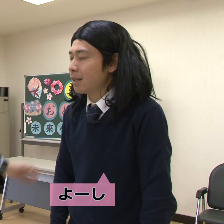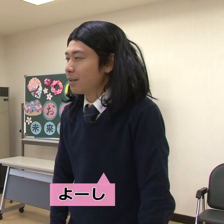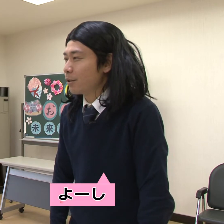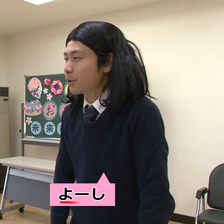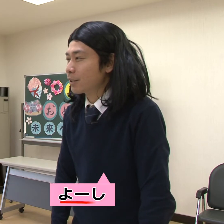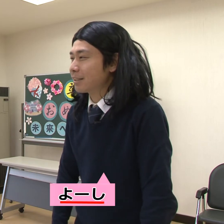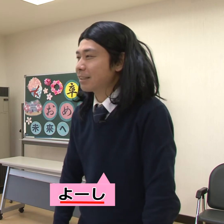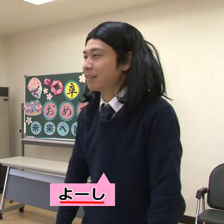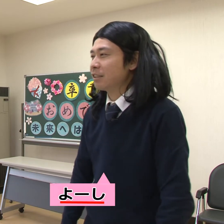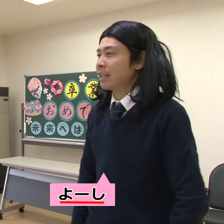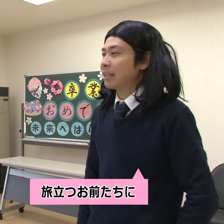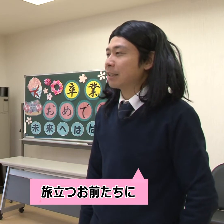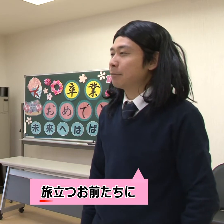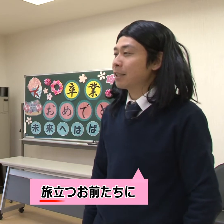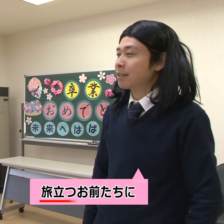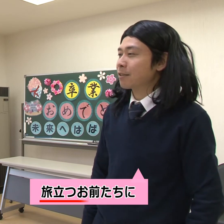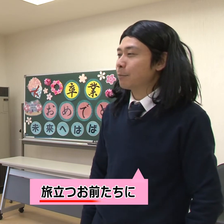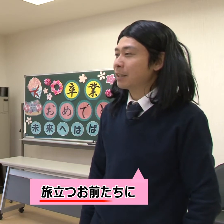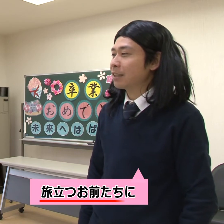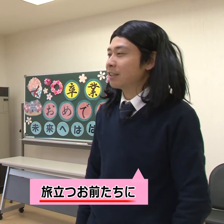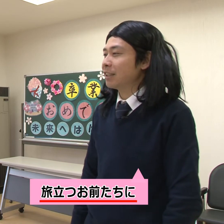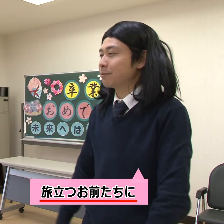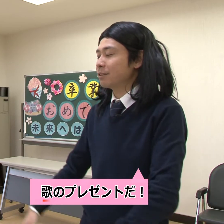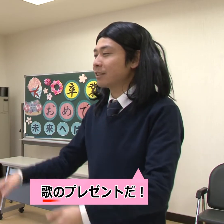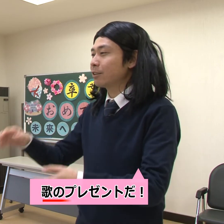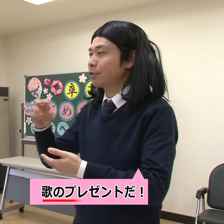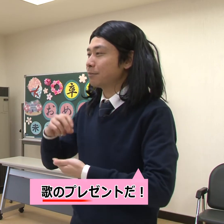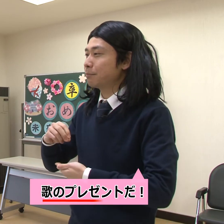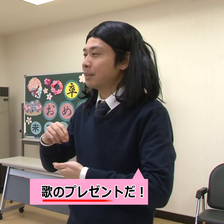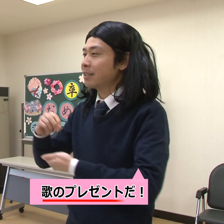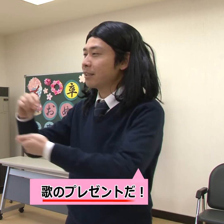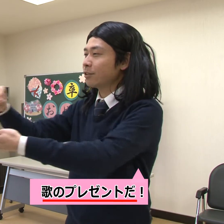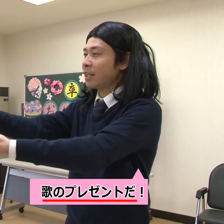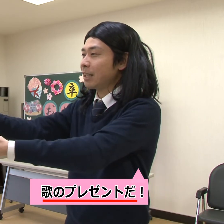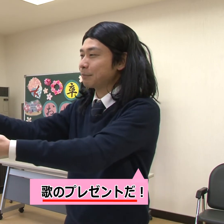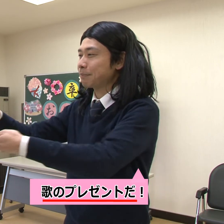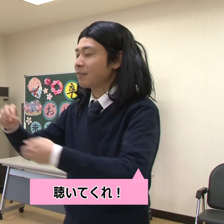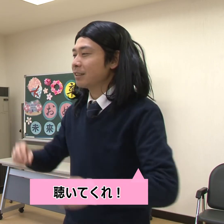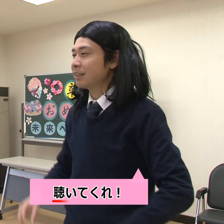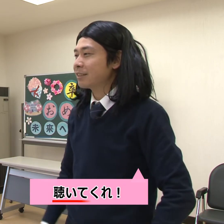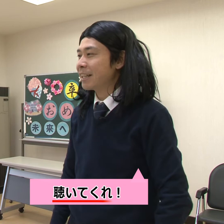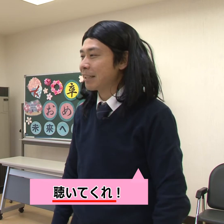よし、じゃあ旅立つお前たちに歌のプレゼントだ。聞いてくれ。